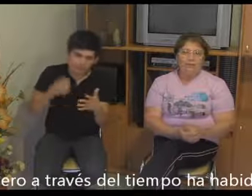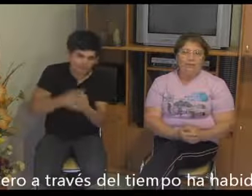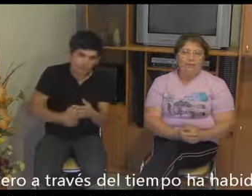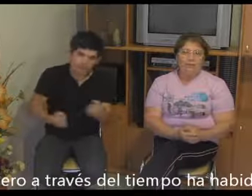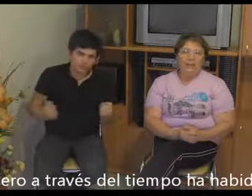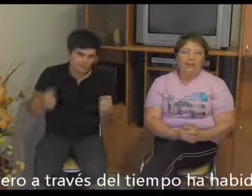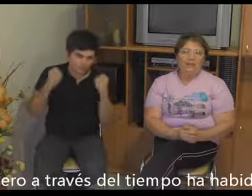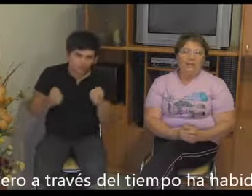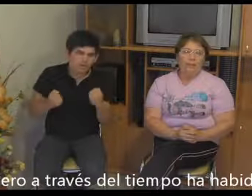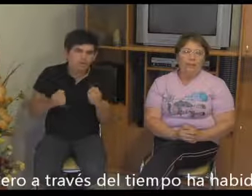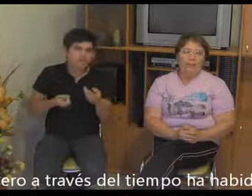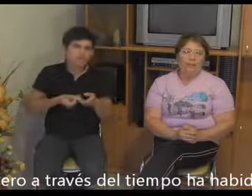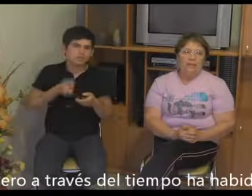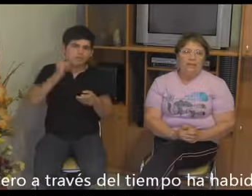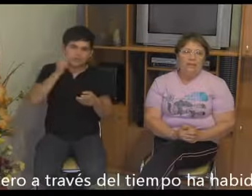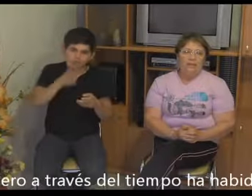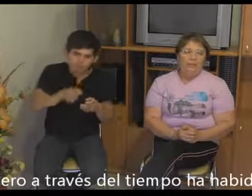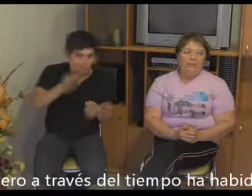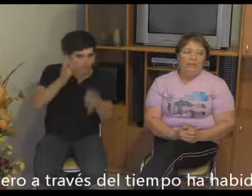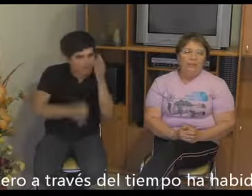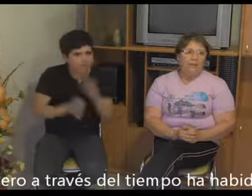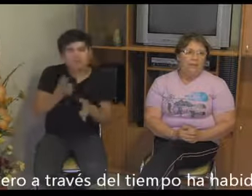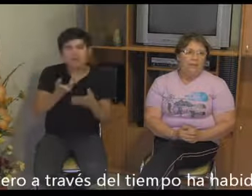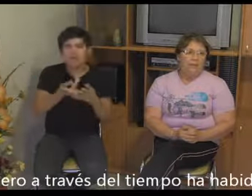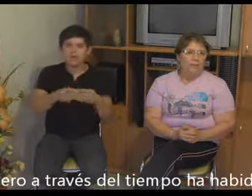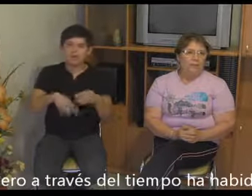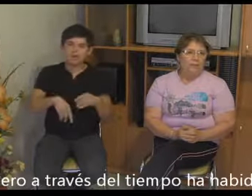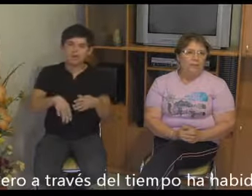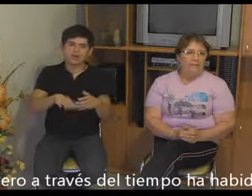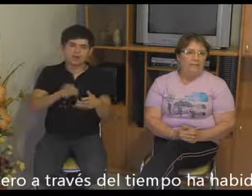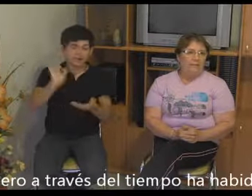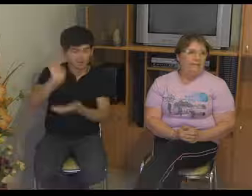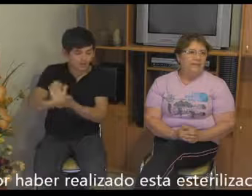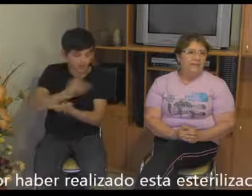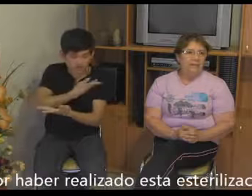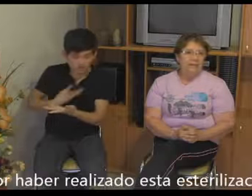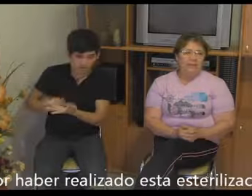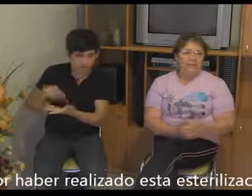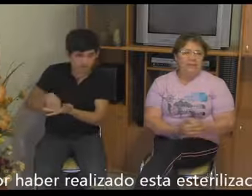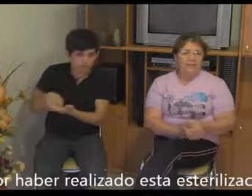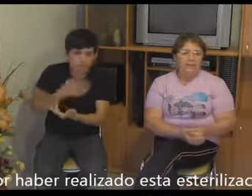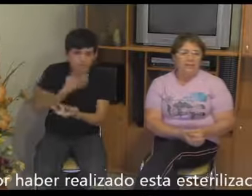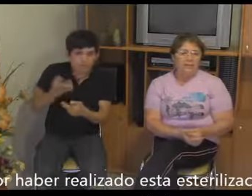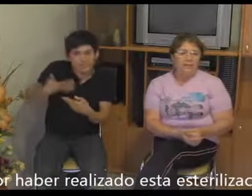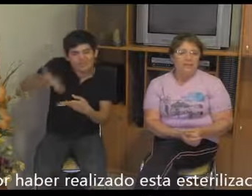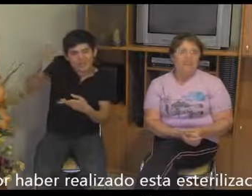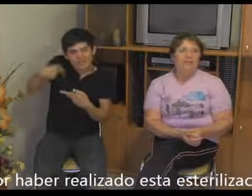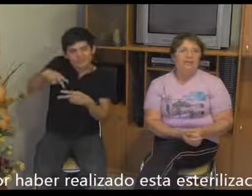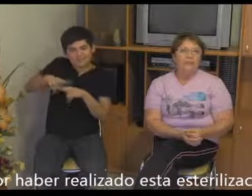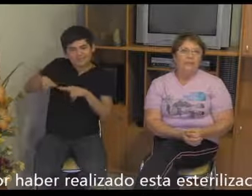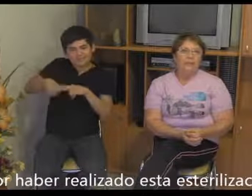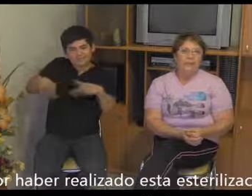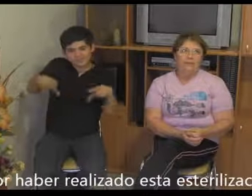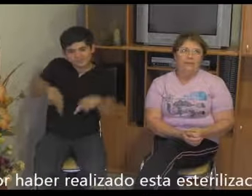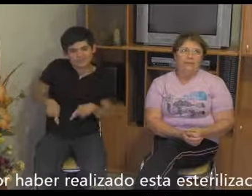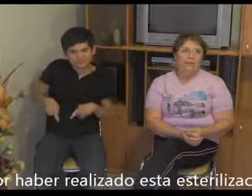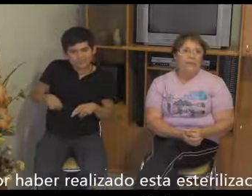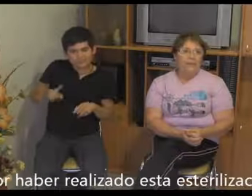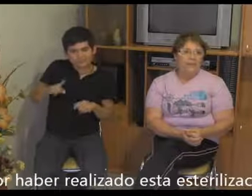al Estado, demandas, porque por haber realizado esterilizaciones sin consentimiento. Hoy